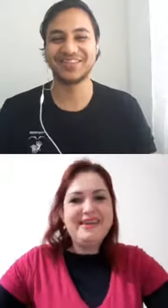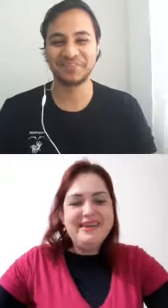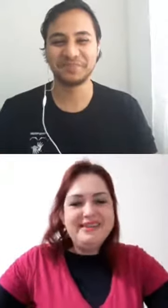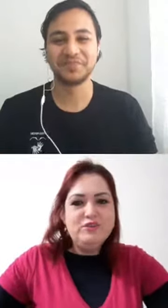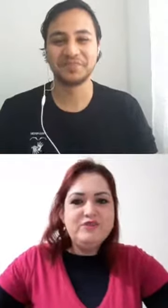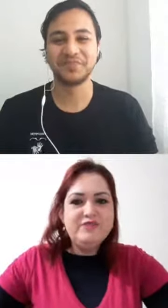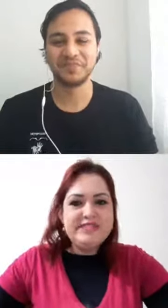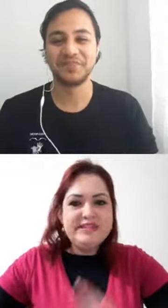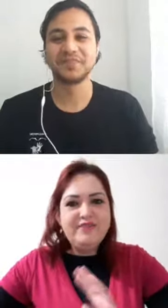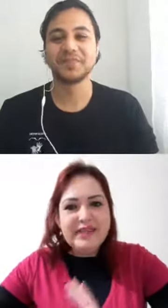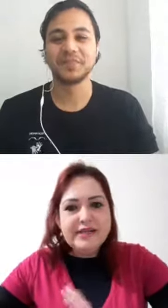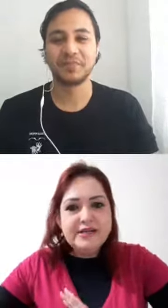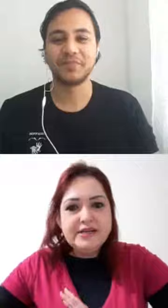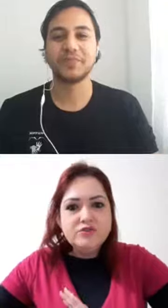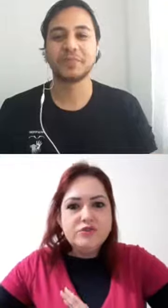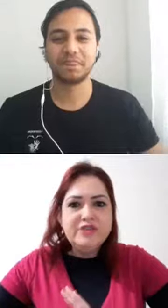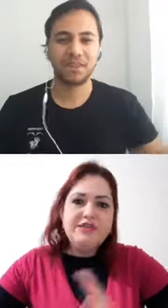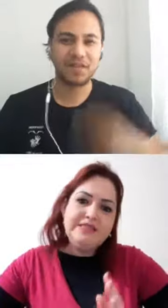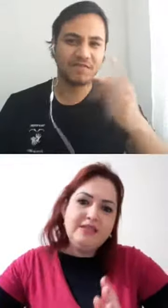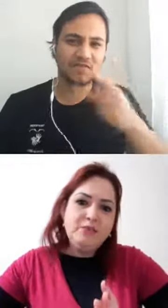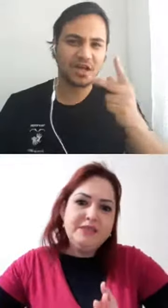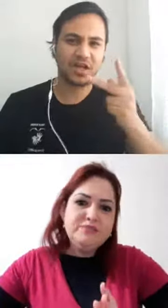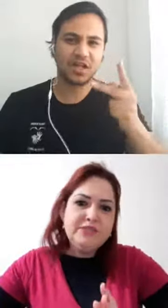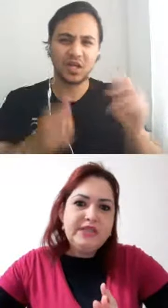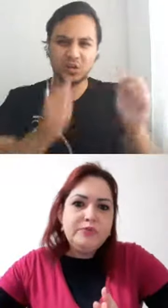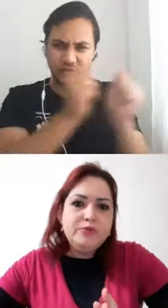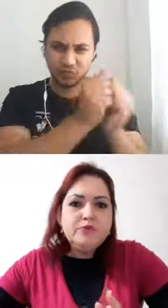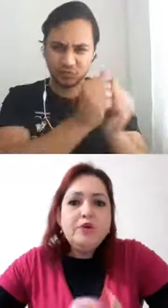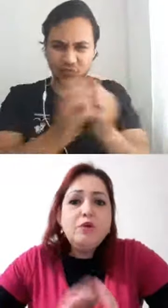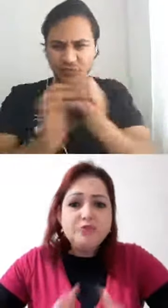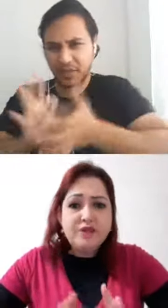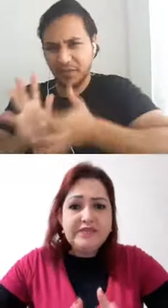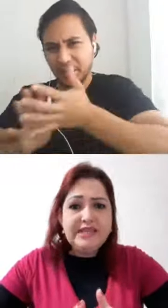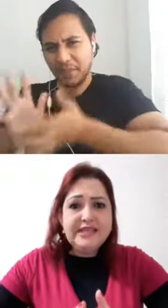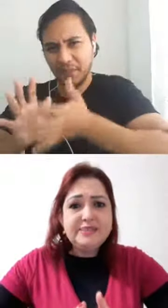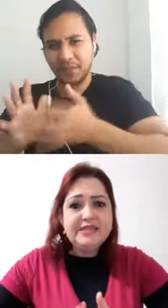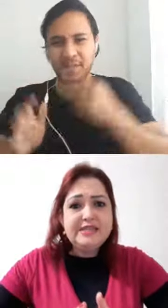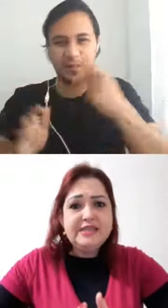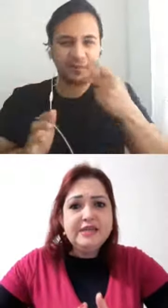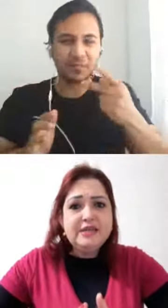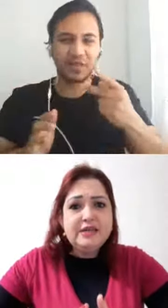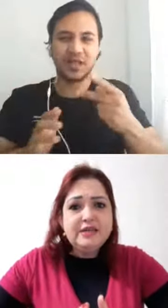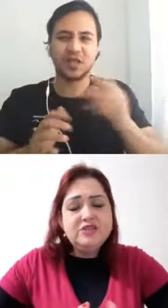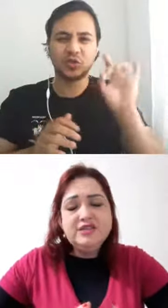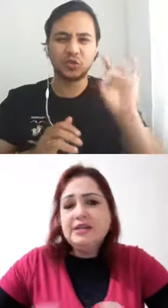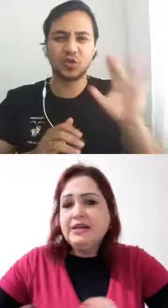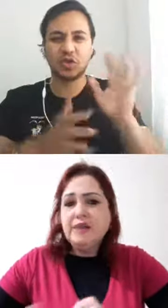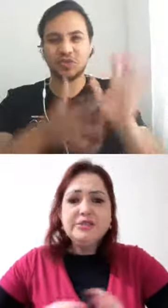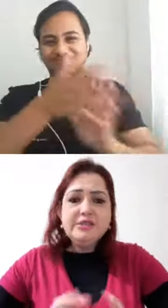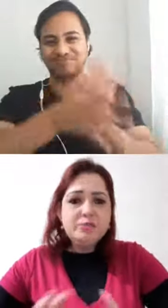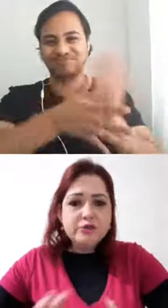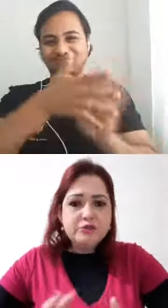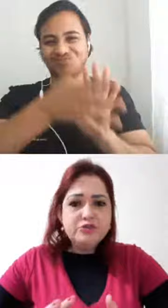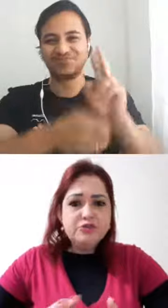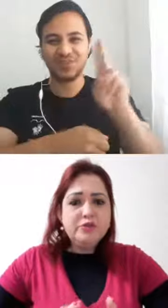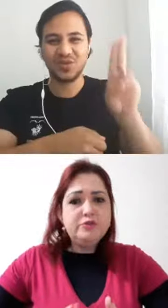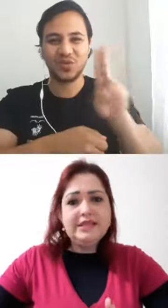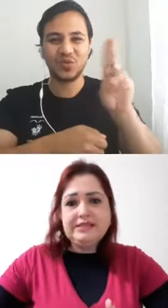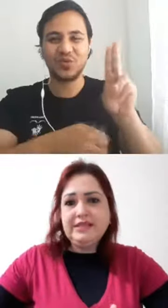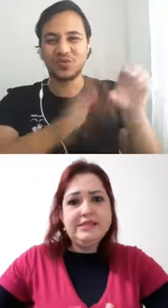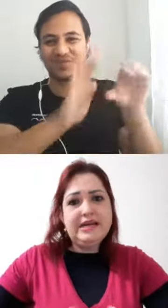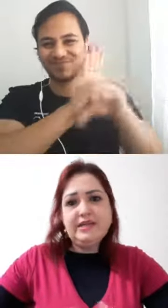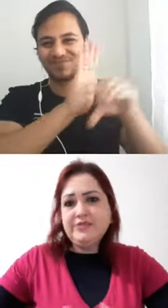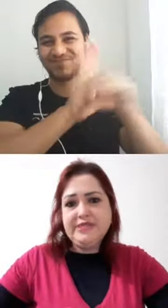conversa. Então, quando você está falando e fazendo ao mesmo tempo, não tem como só fazer Libras, né? A gente acaba usando um pouco de